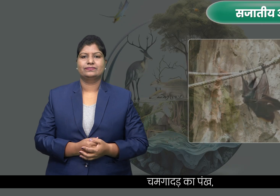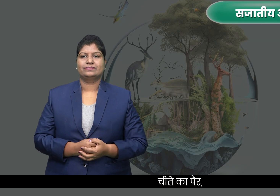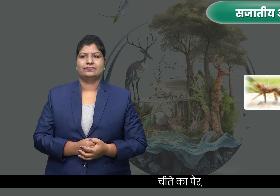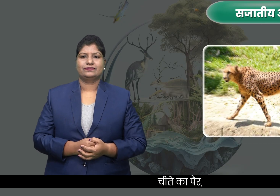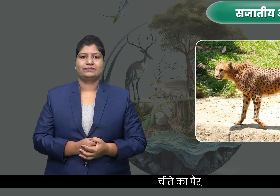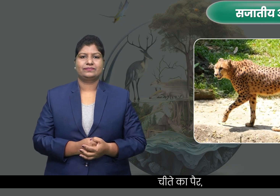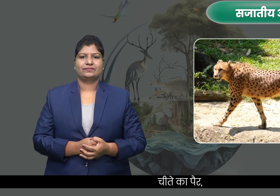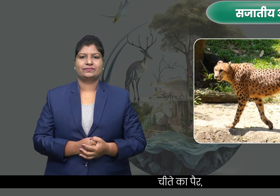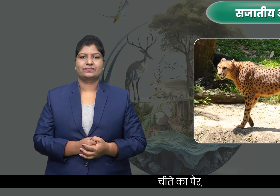चीते का पैर,